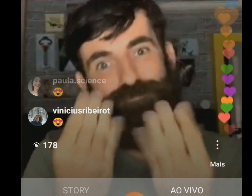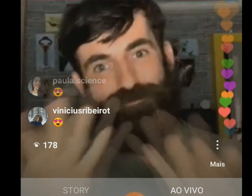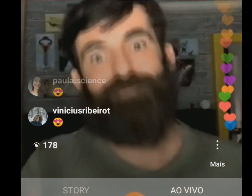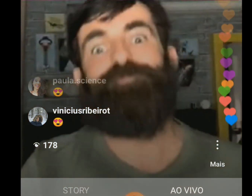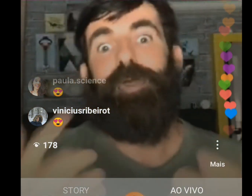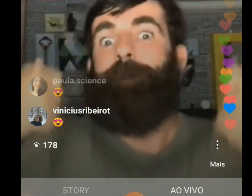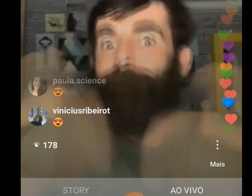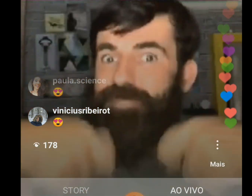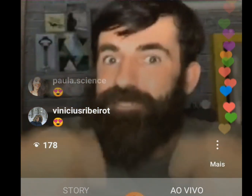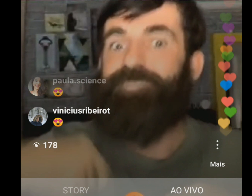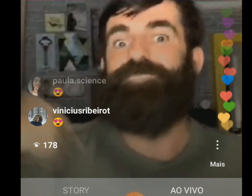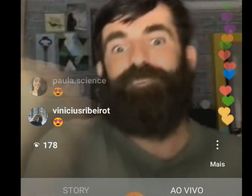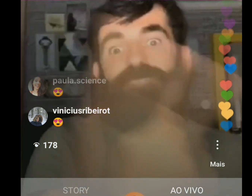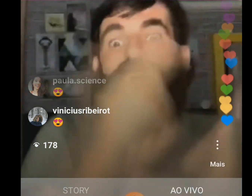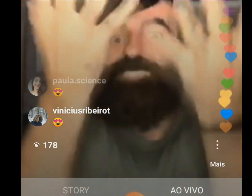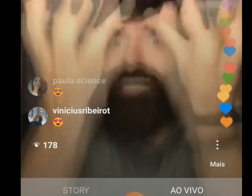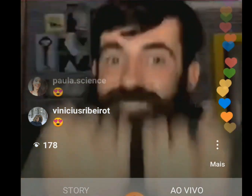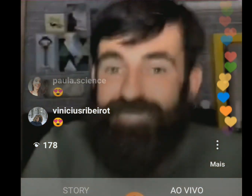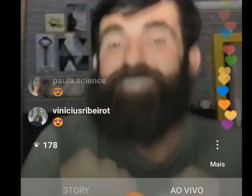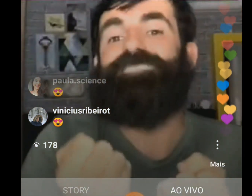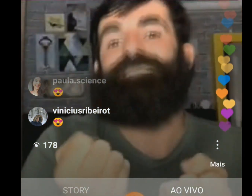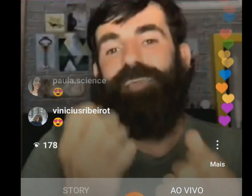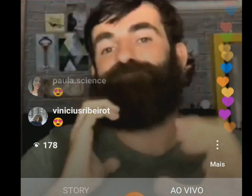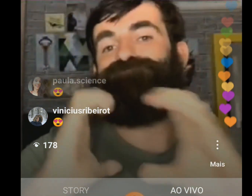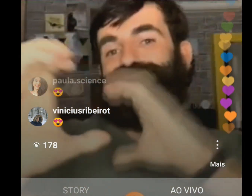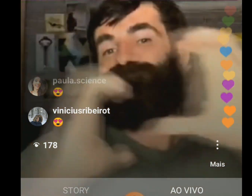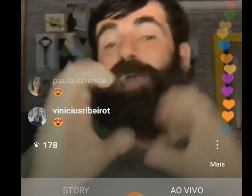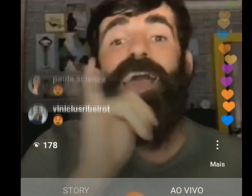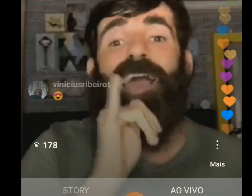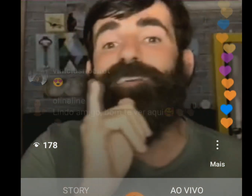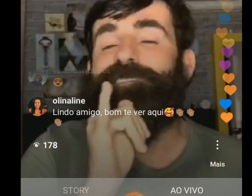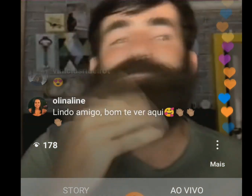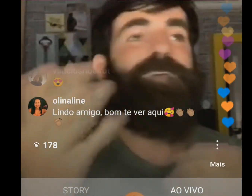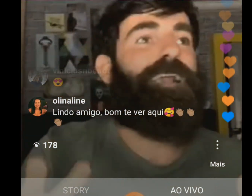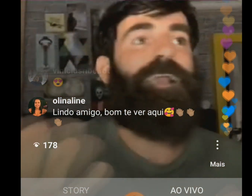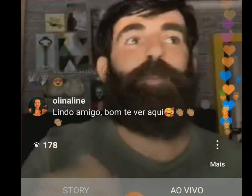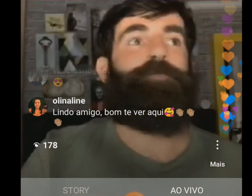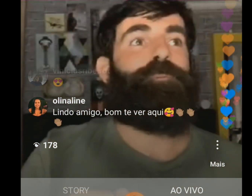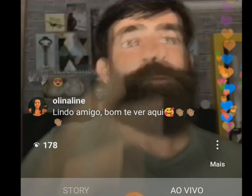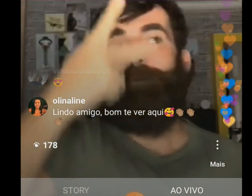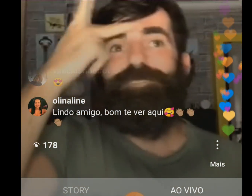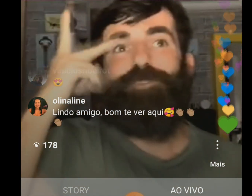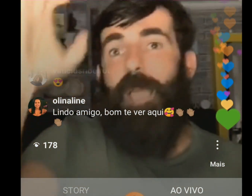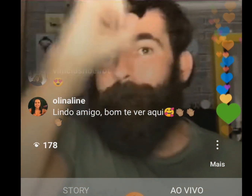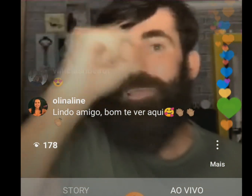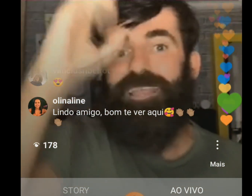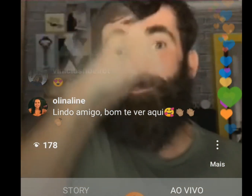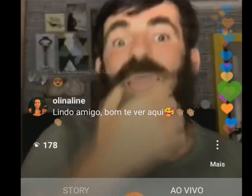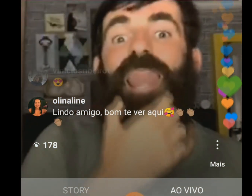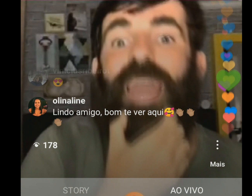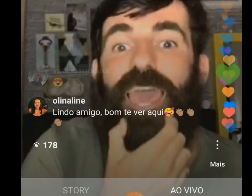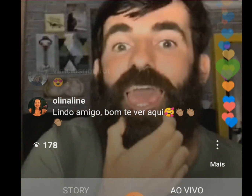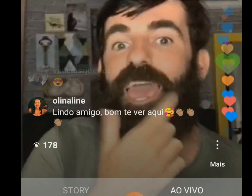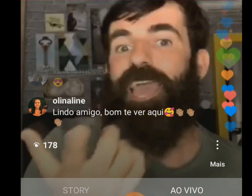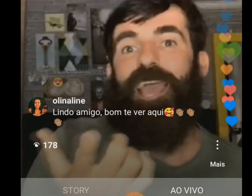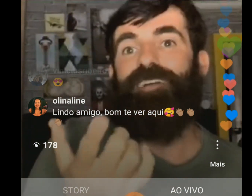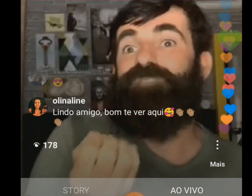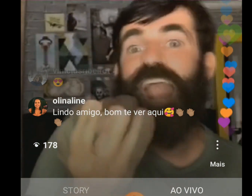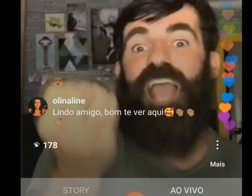muita gente, né? Então a gente precisa aceitar isso daí, essa comunicação. Por exemplo, as pessoas aprendem inglês